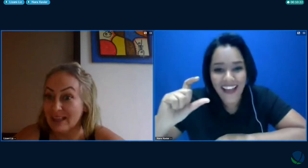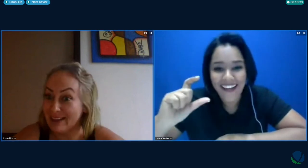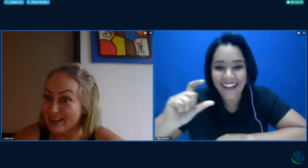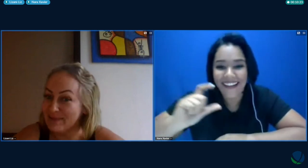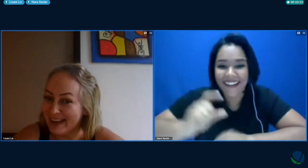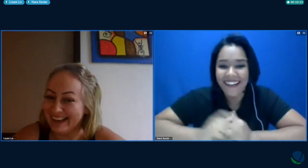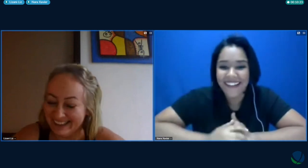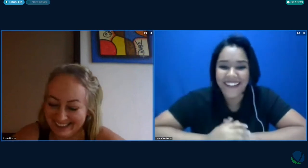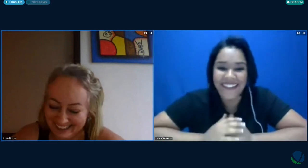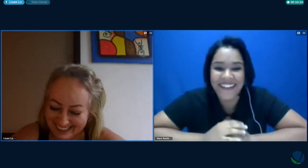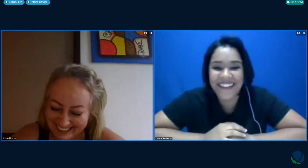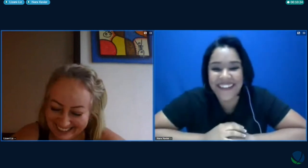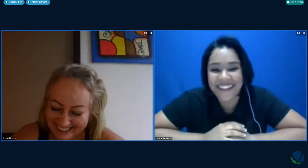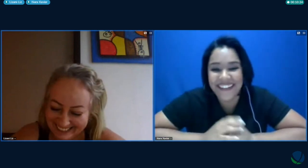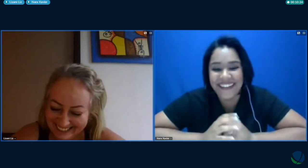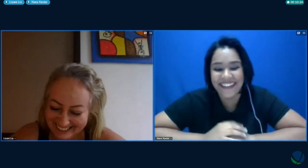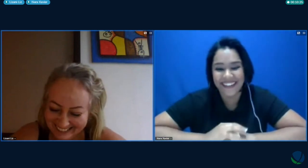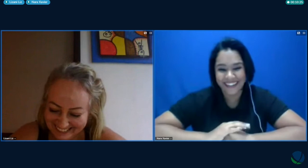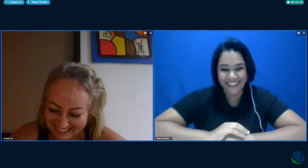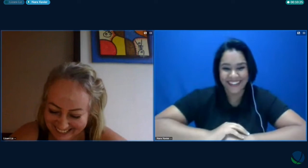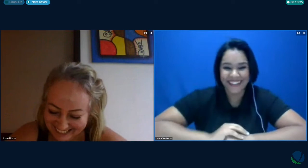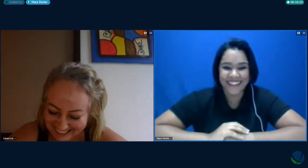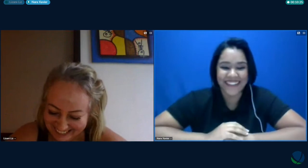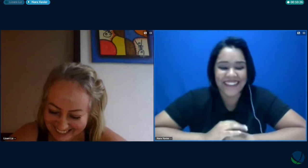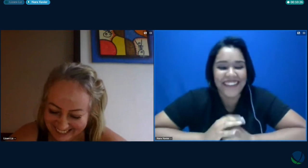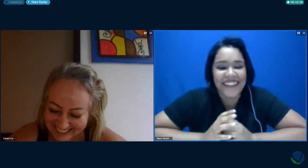Só não quero ver.